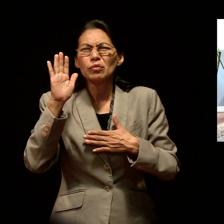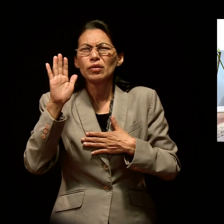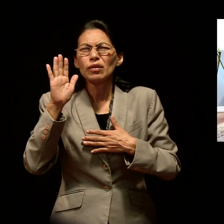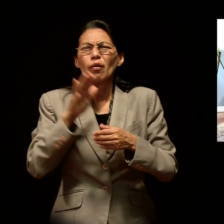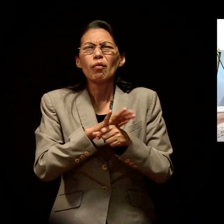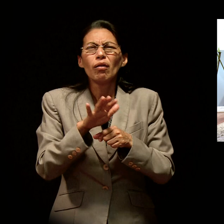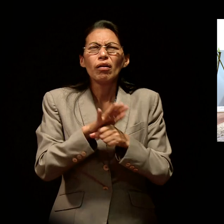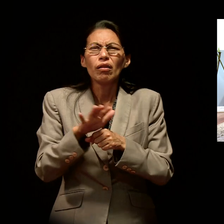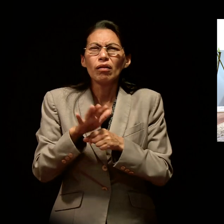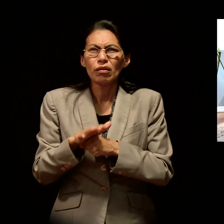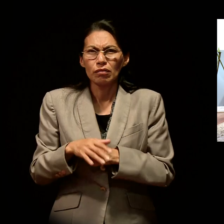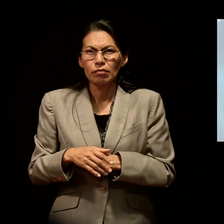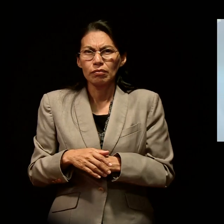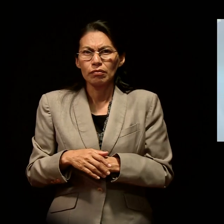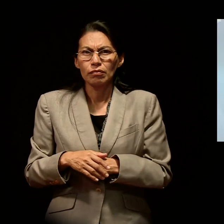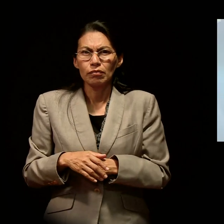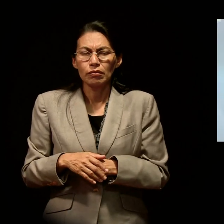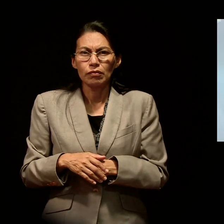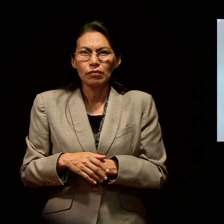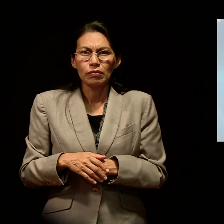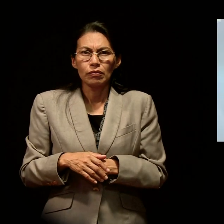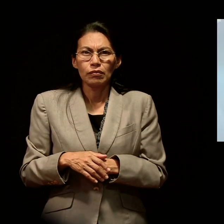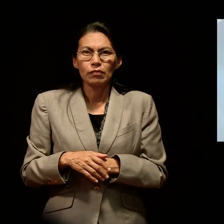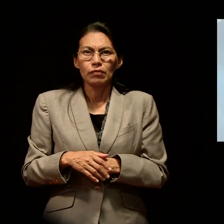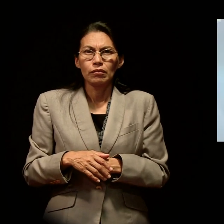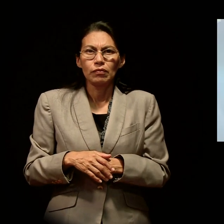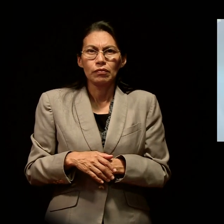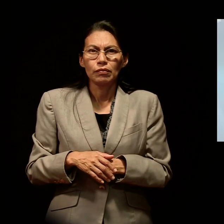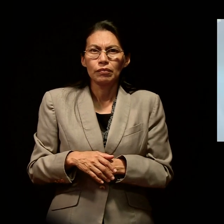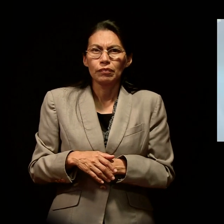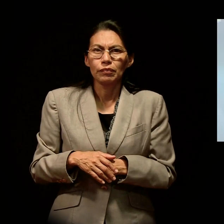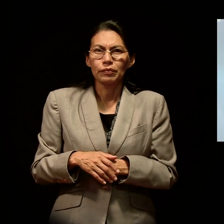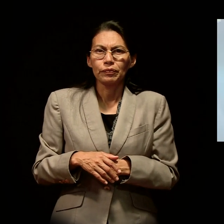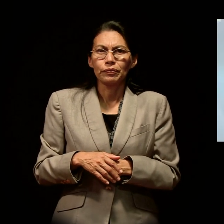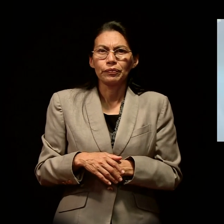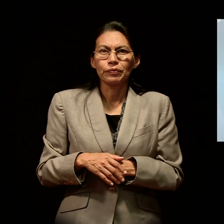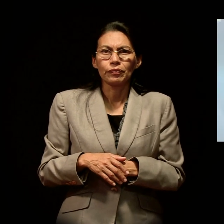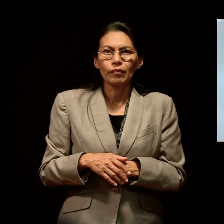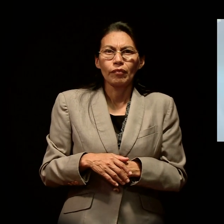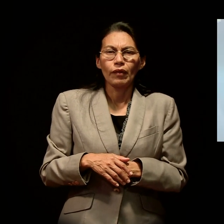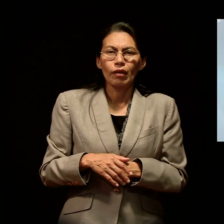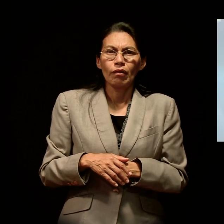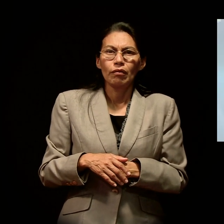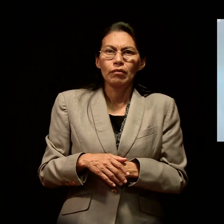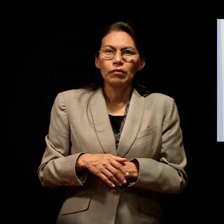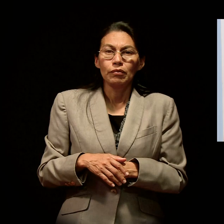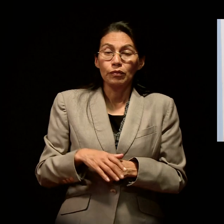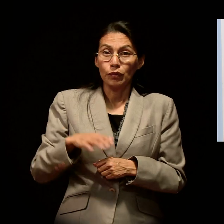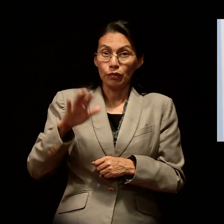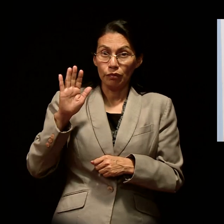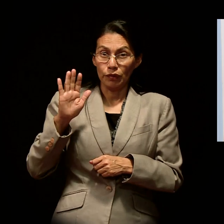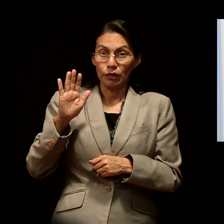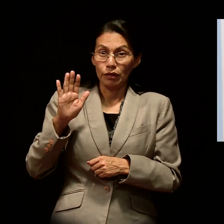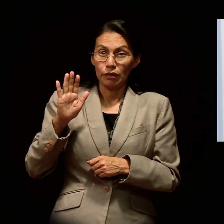poderla vivir durante esta semana que qué promesa sería pastor